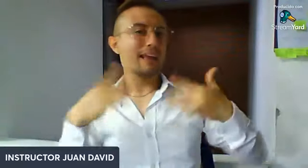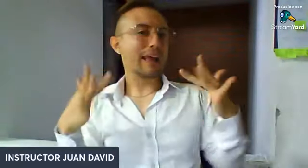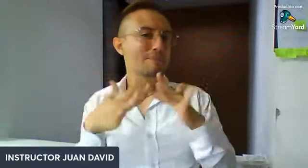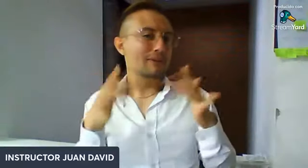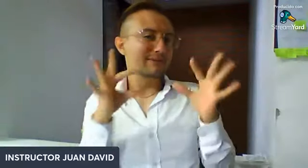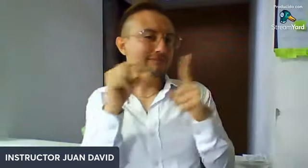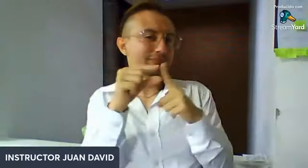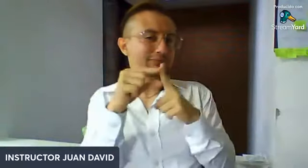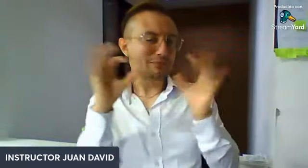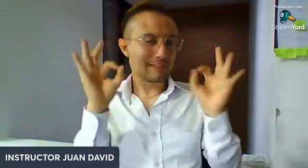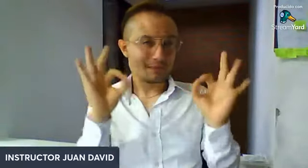Navidad.